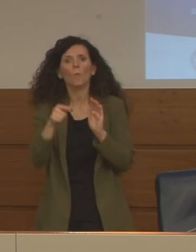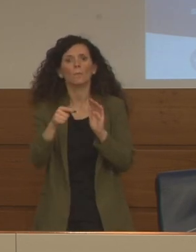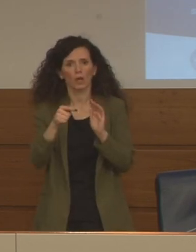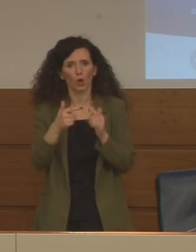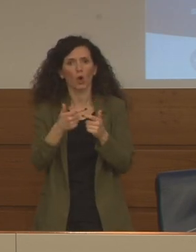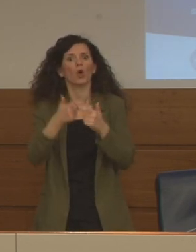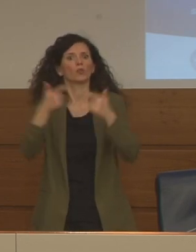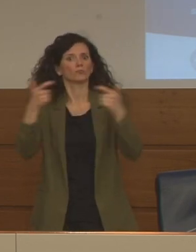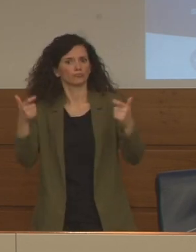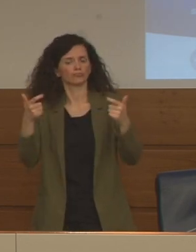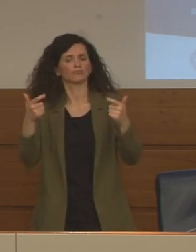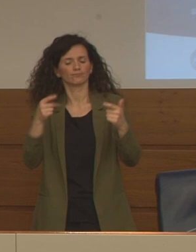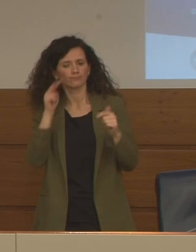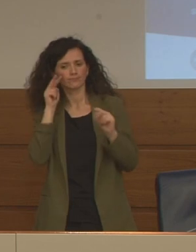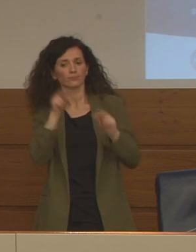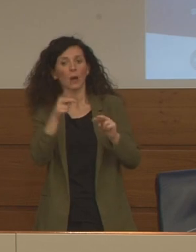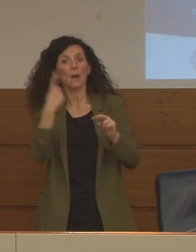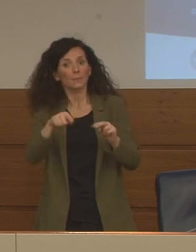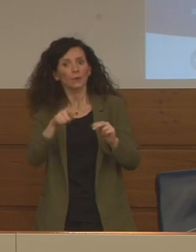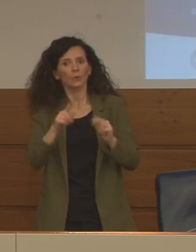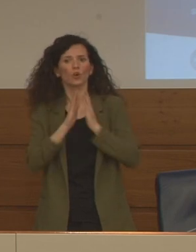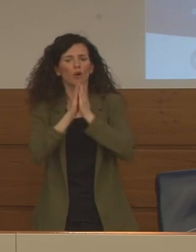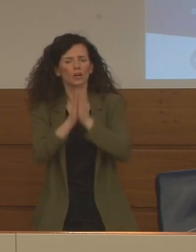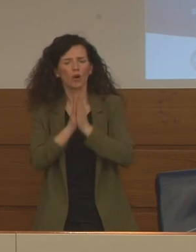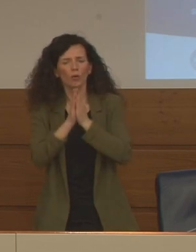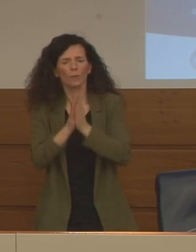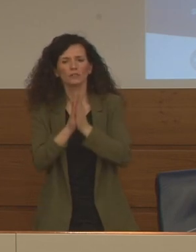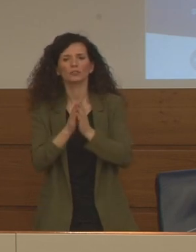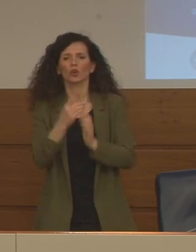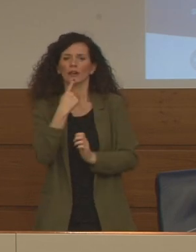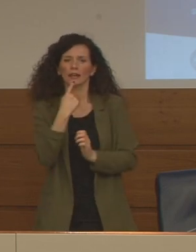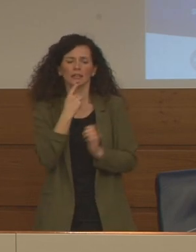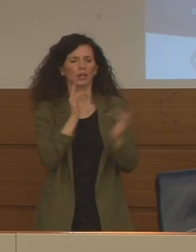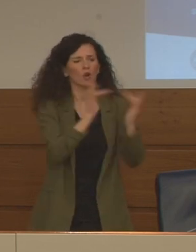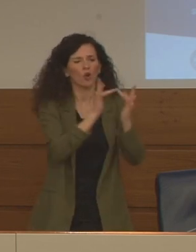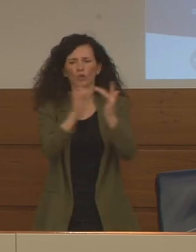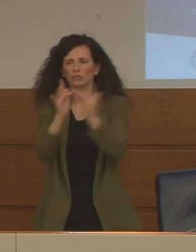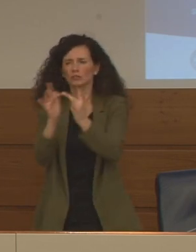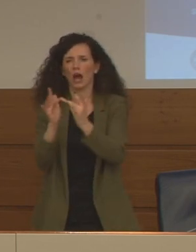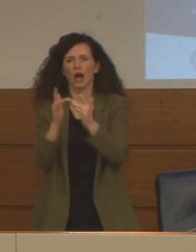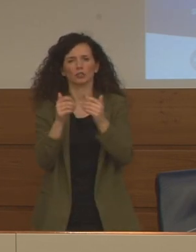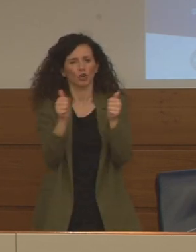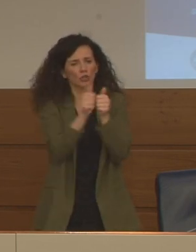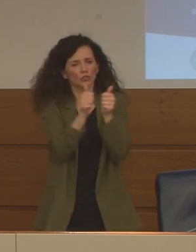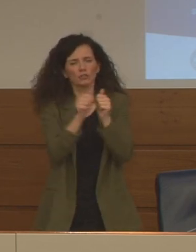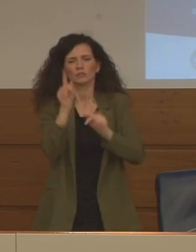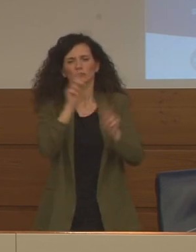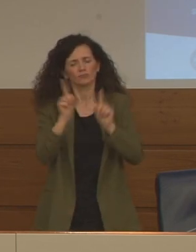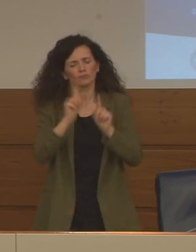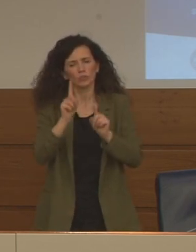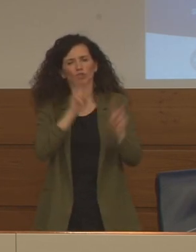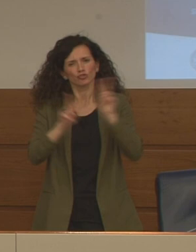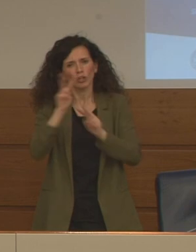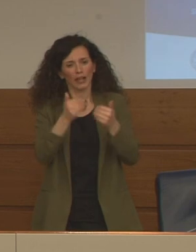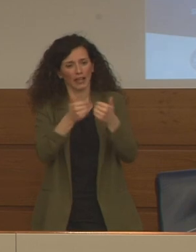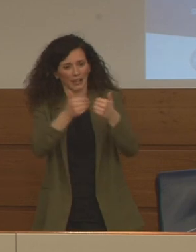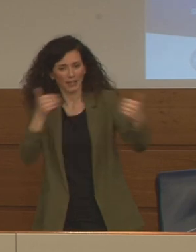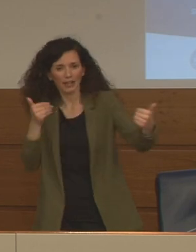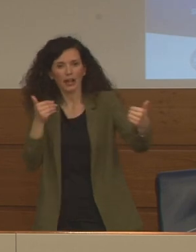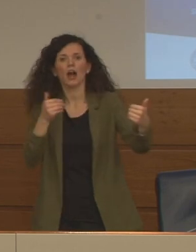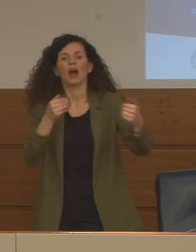raccomandazione iniziale che le pesti contatti stretti quelli che vengono tracciati come contatti stretti devono rispettare la quarantena